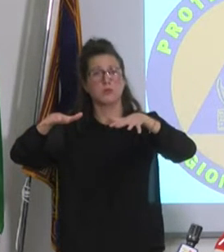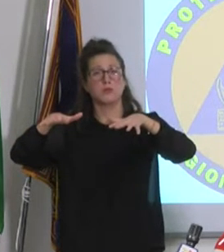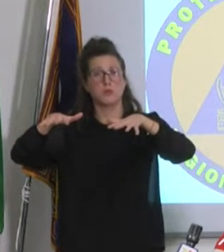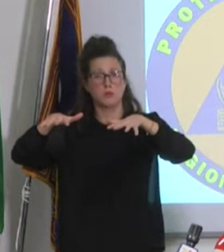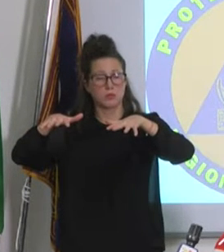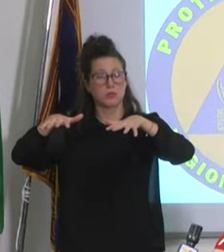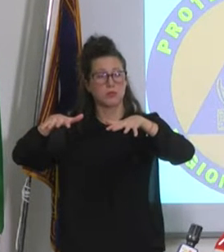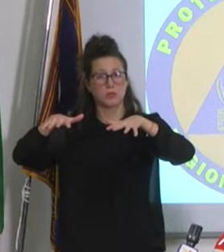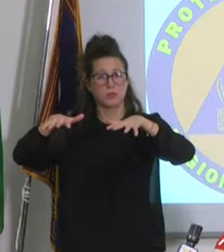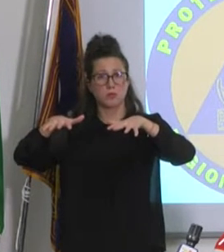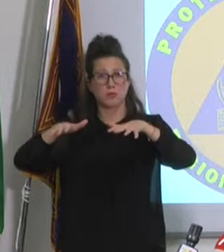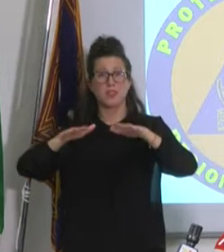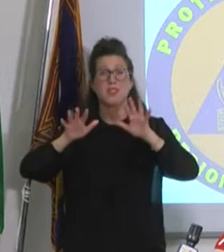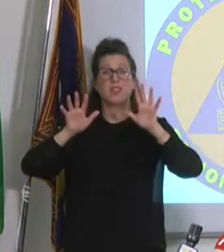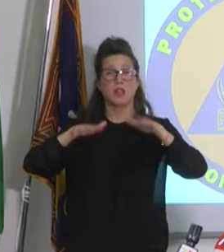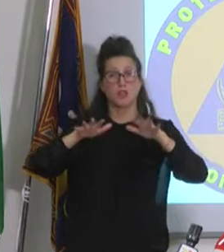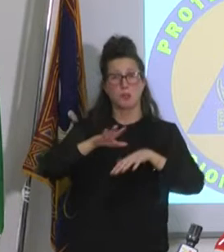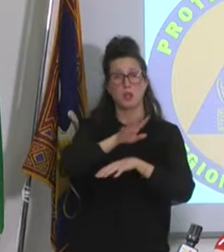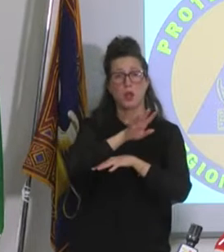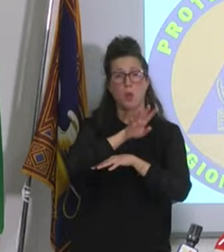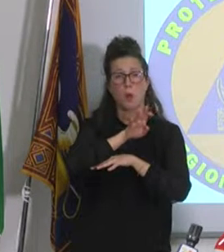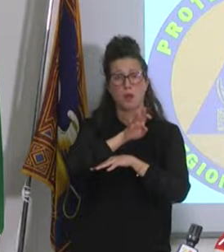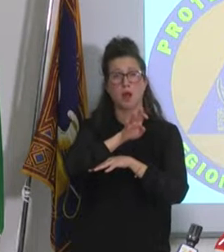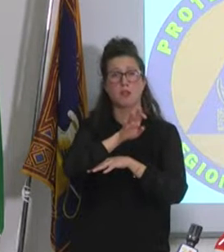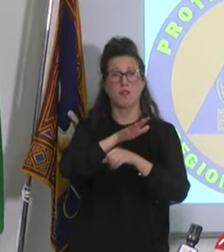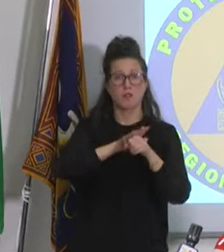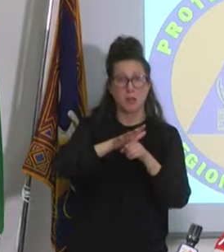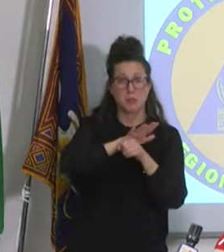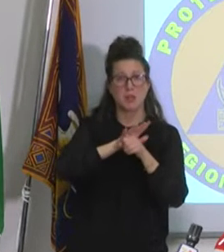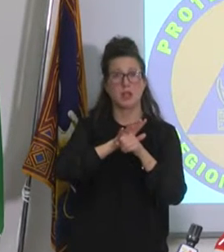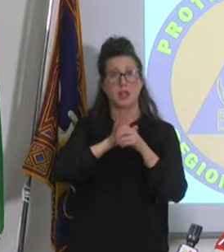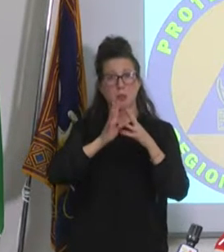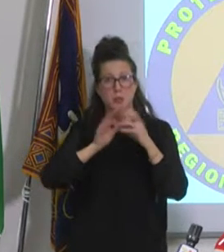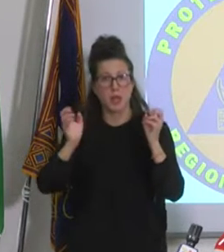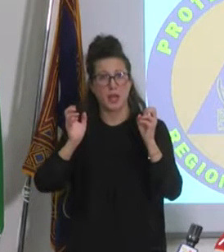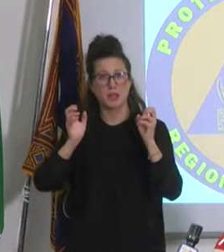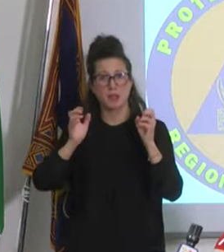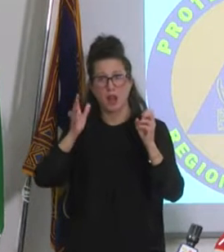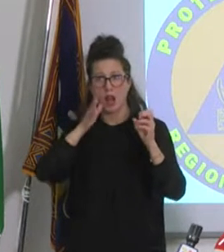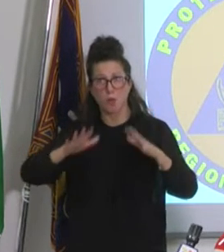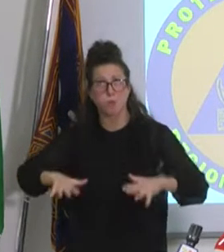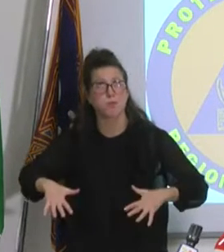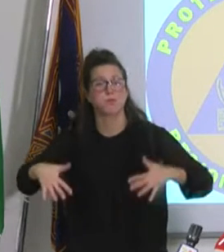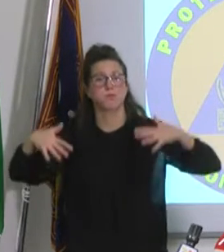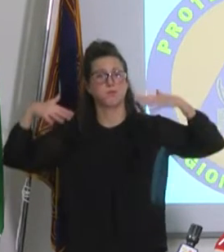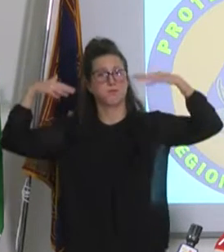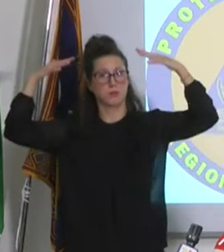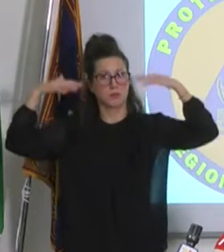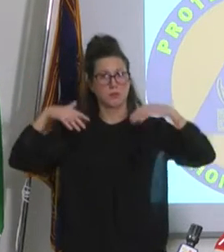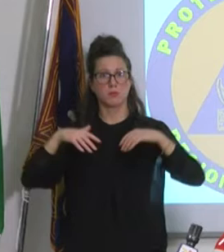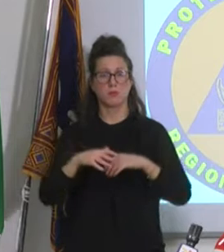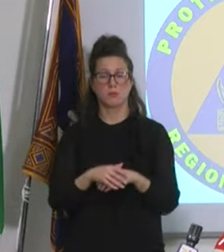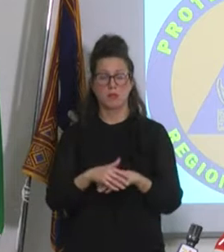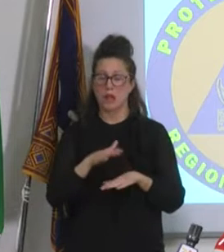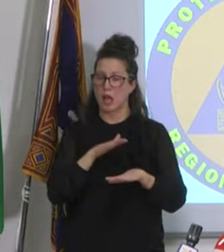scusatemi 10.040 famiglie e imprese sott'acqua ed è stata anche un'esperienza umana